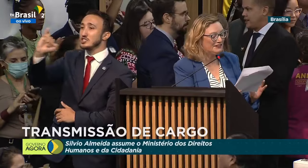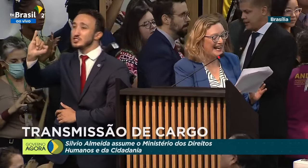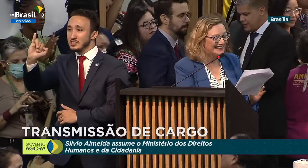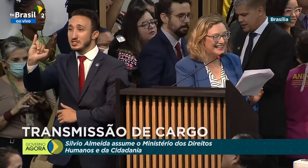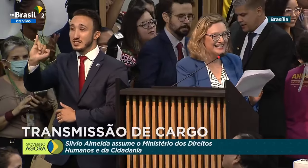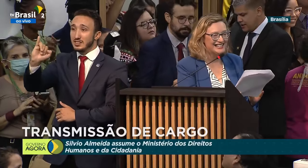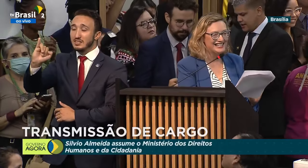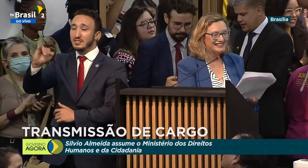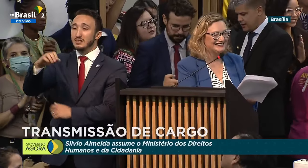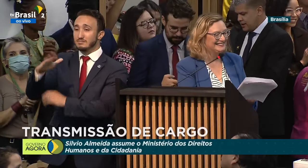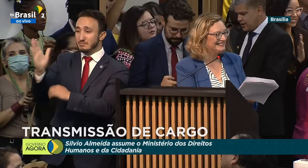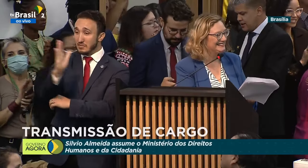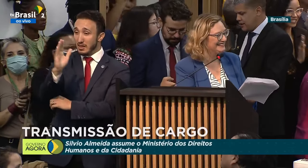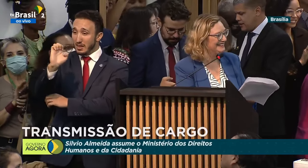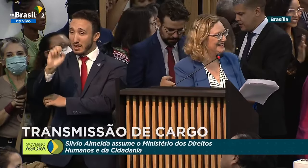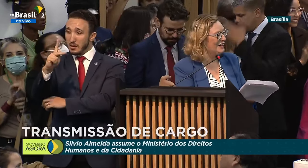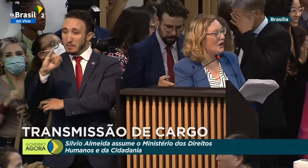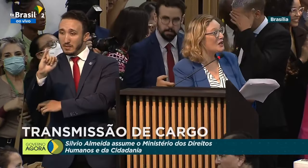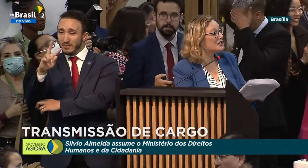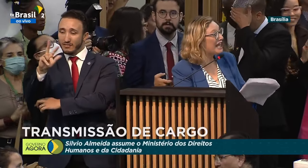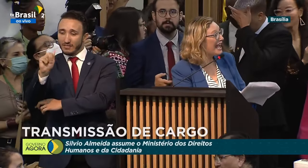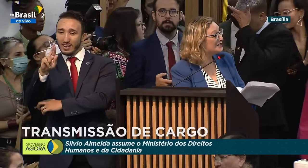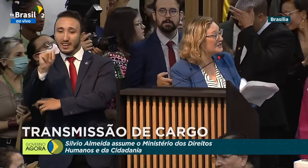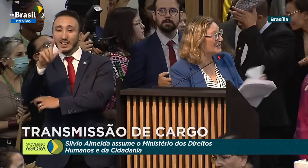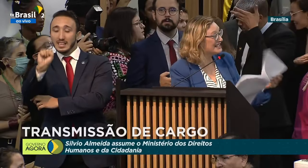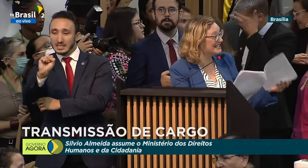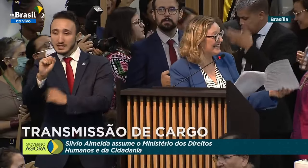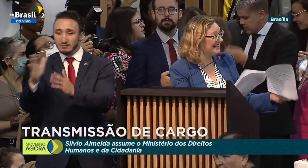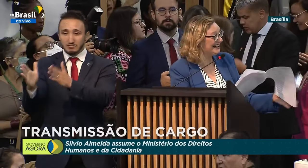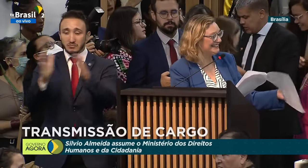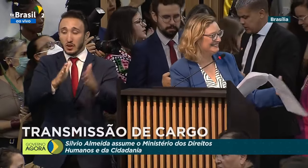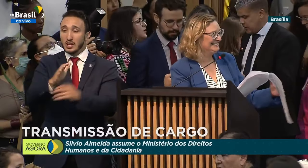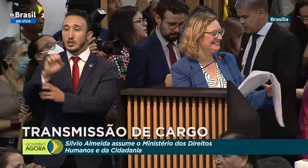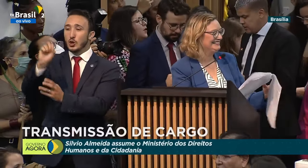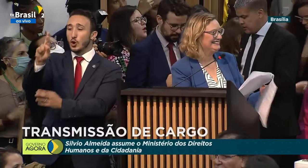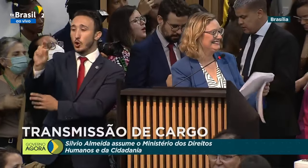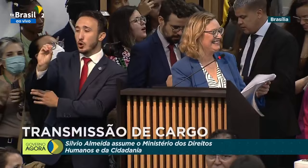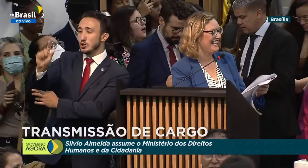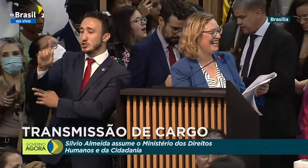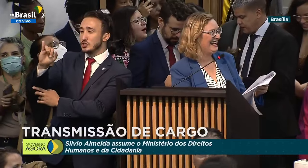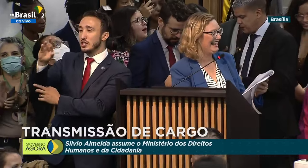Pepe Vargas Rogério sotine